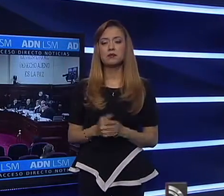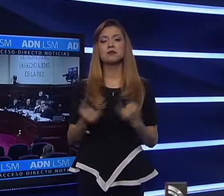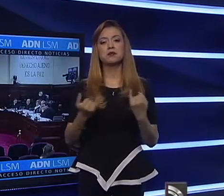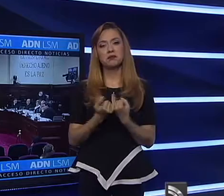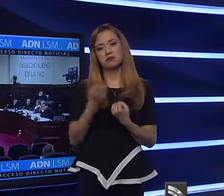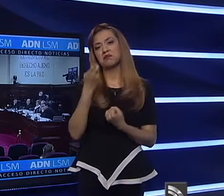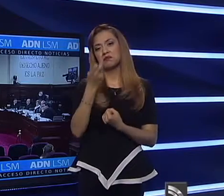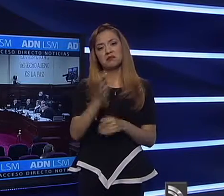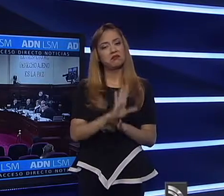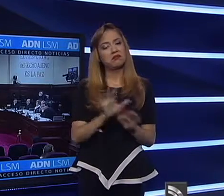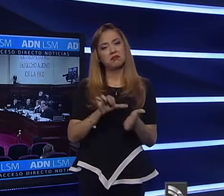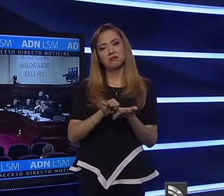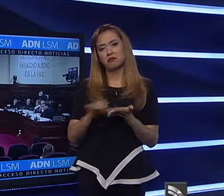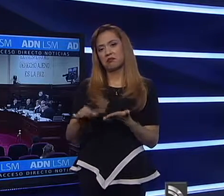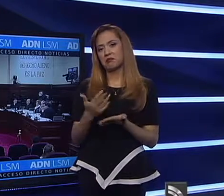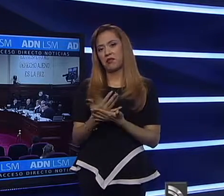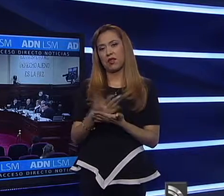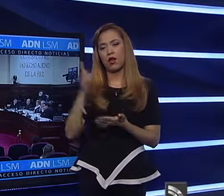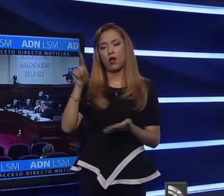Cosolapa, Tuxtepec.